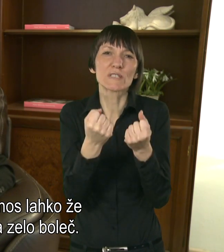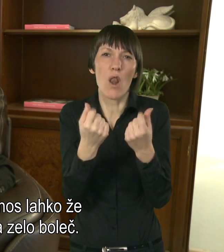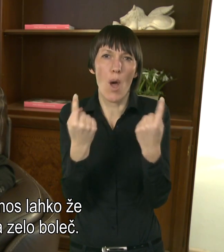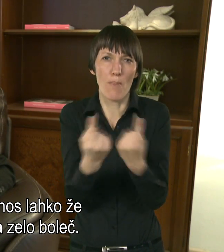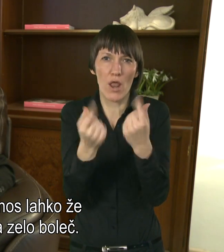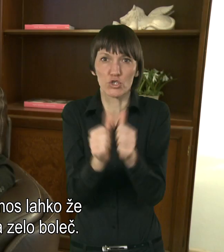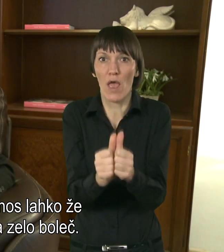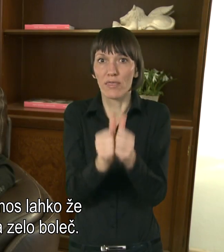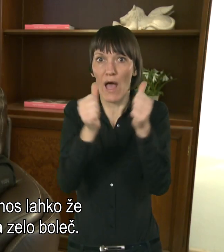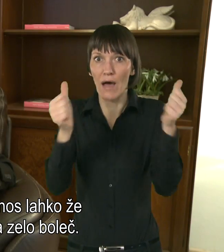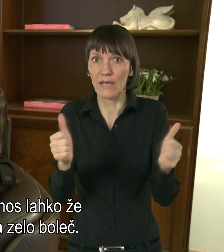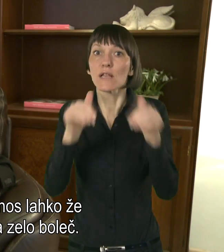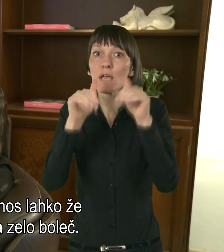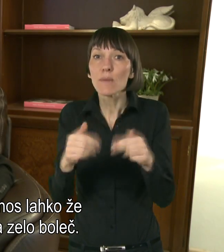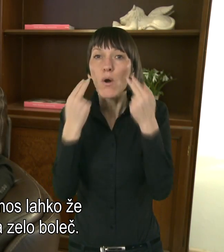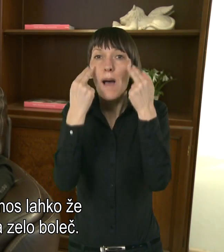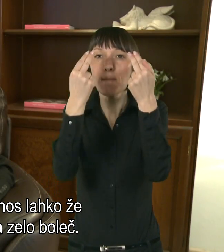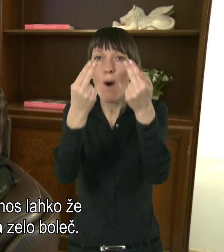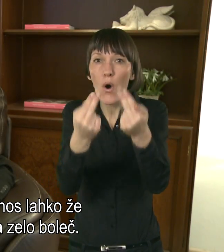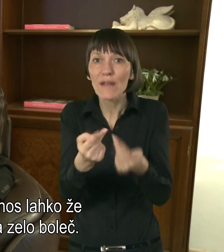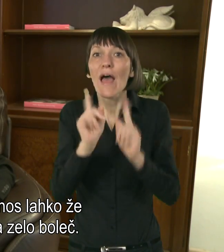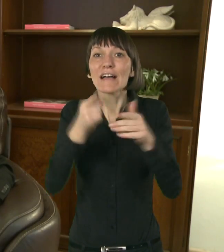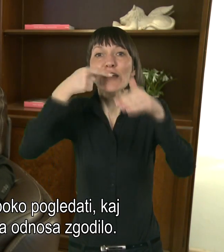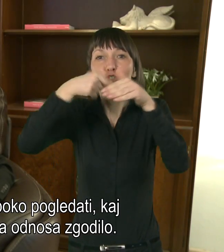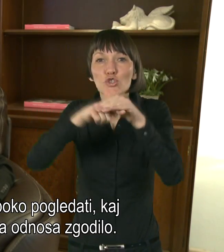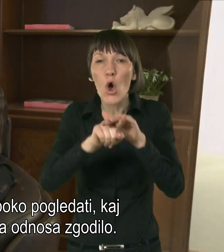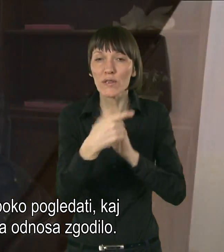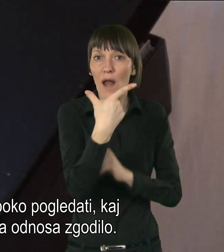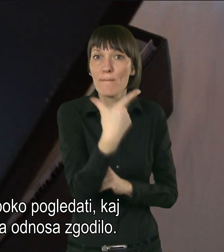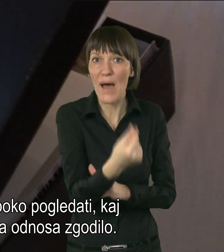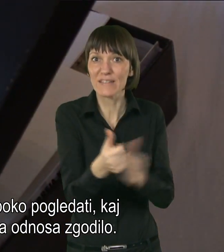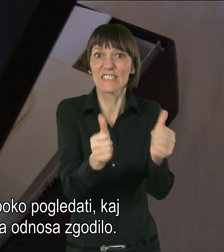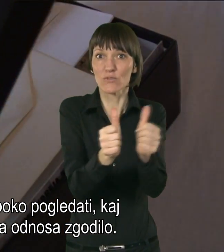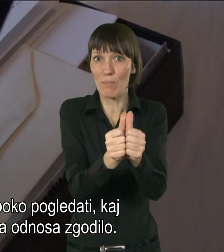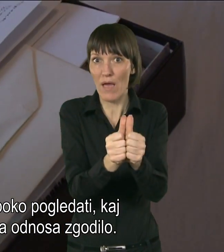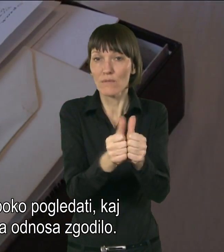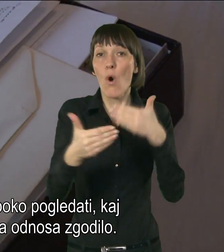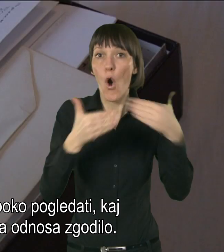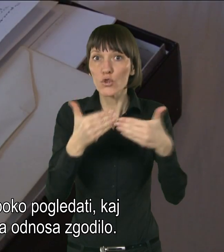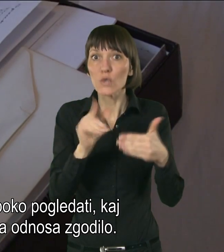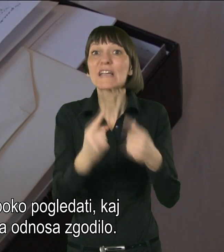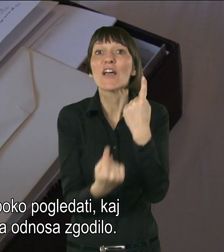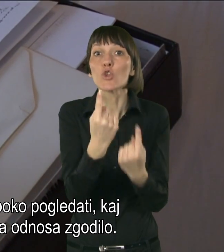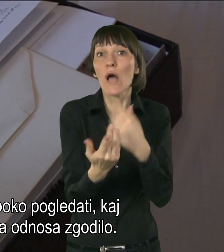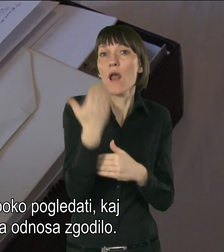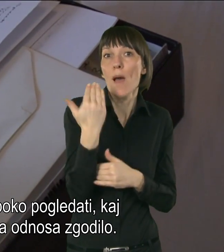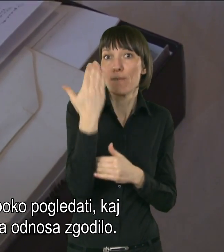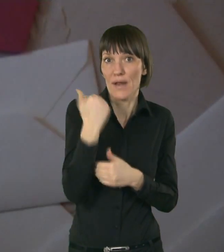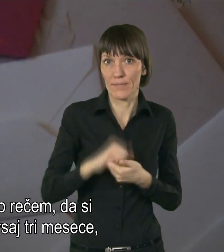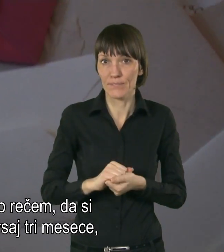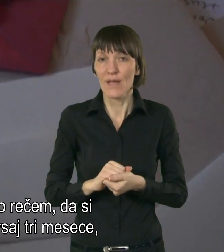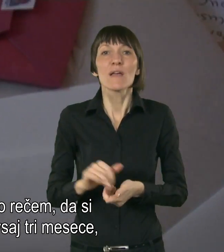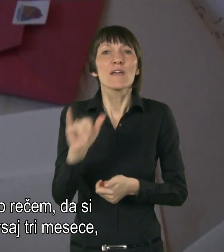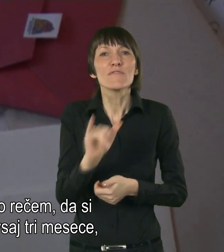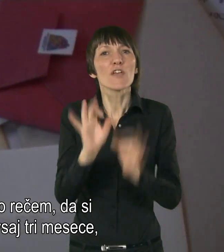ta odnos že dolg časa lahko zelo boleč, ne, in je potrebno res pogledati, kaj se je znotraj tega odnosa zgodilo. In